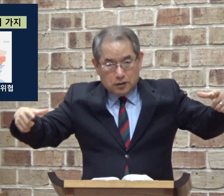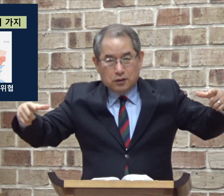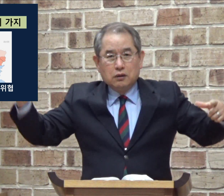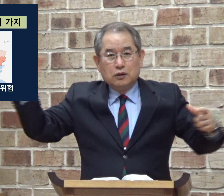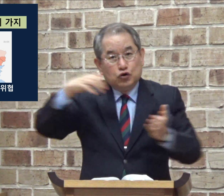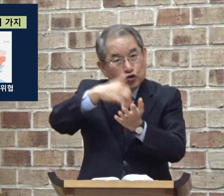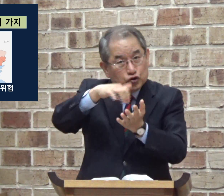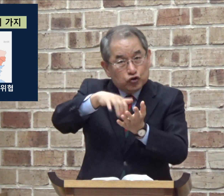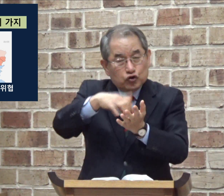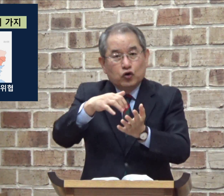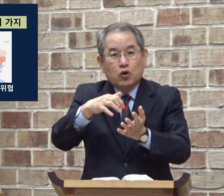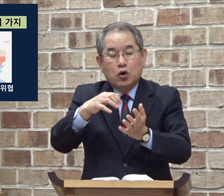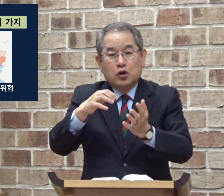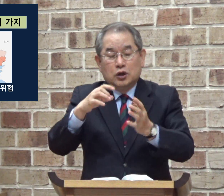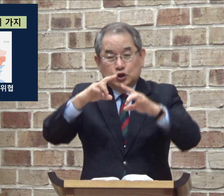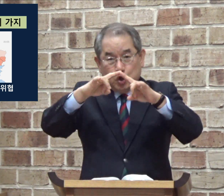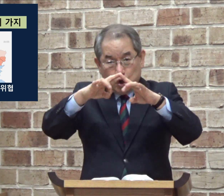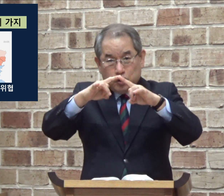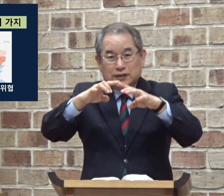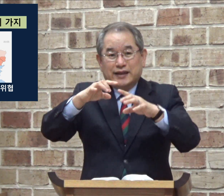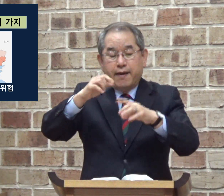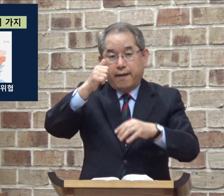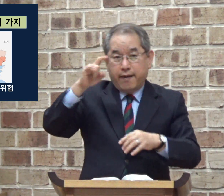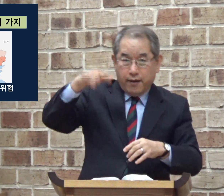핵과 전기를 만드는 원자력 발전소에 수를